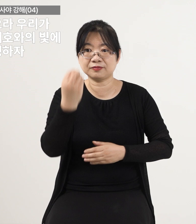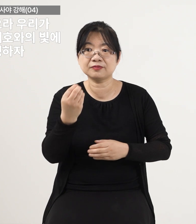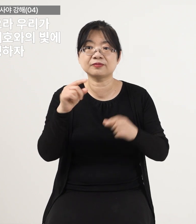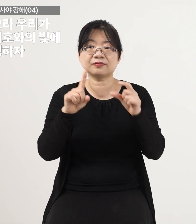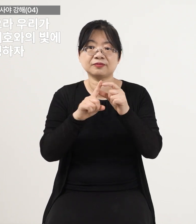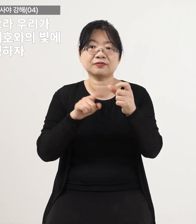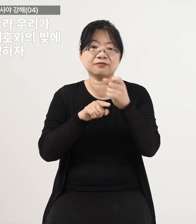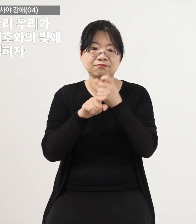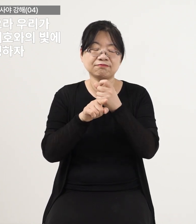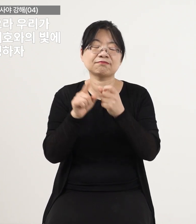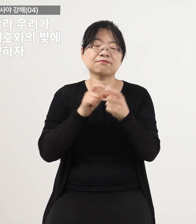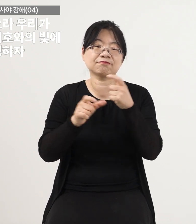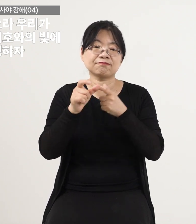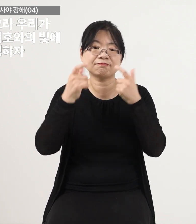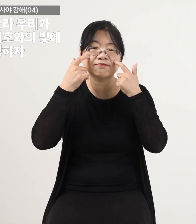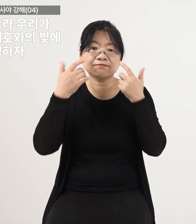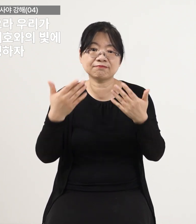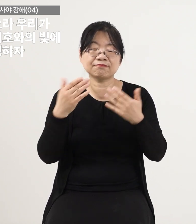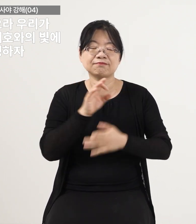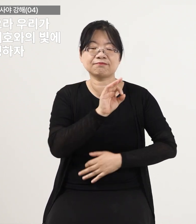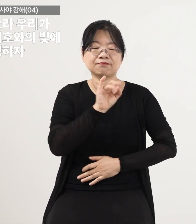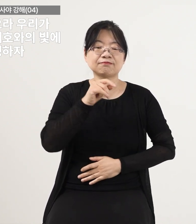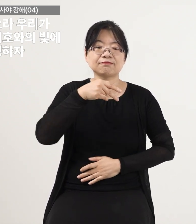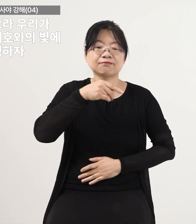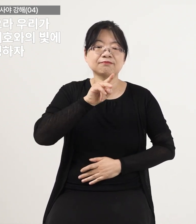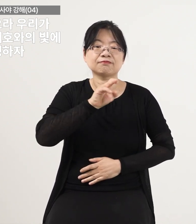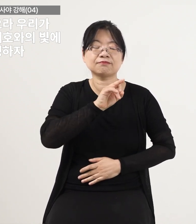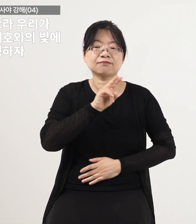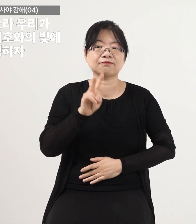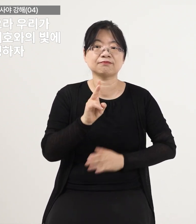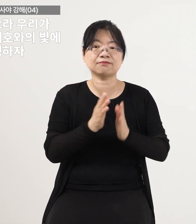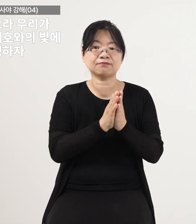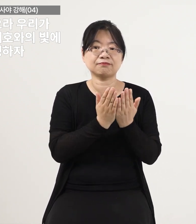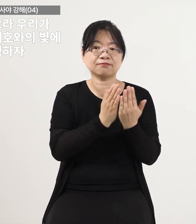정확합니다. 그러니까 이사야서는